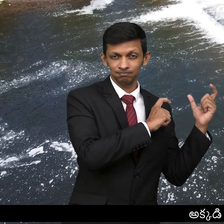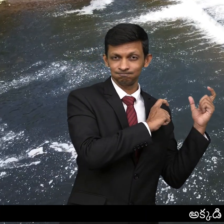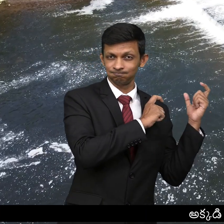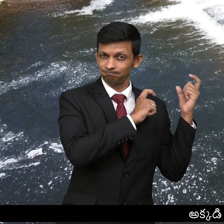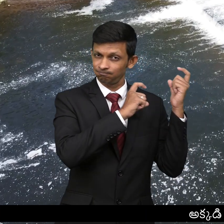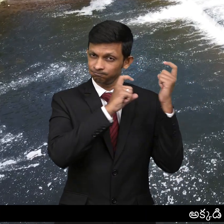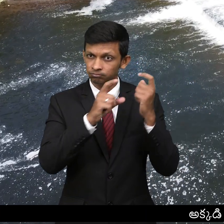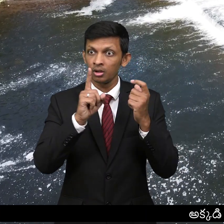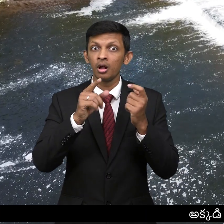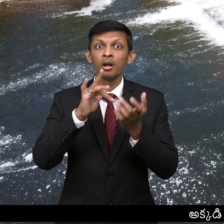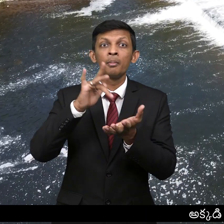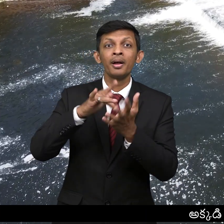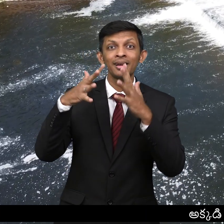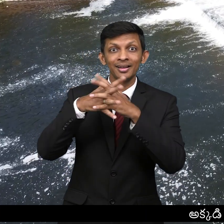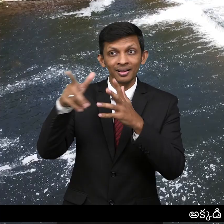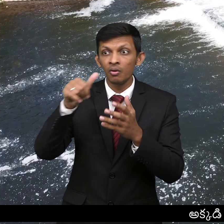అక్కడి నుండి